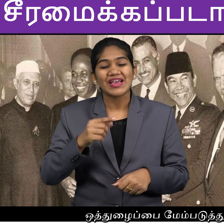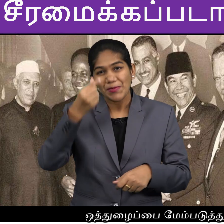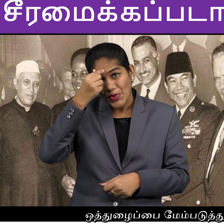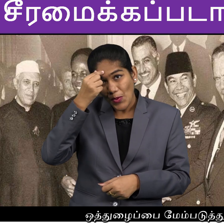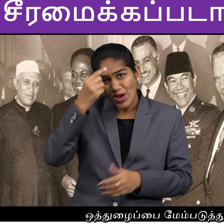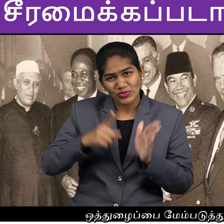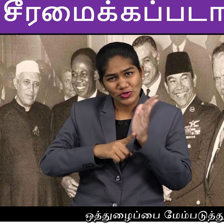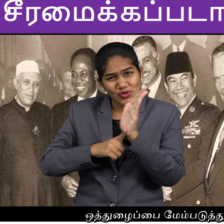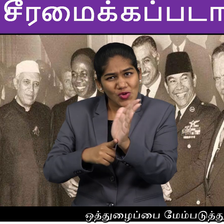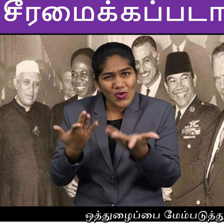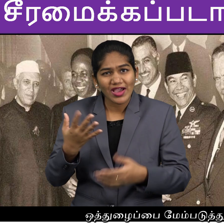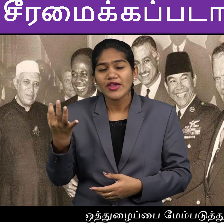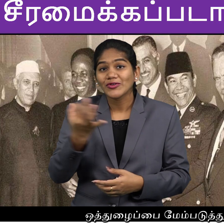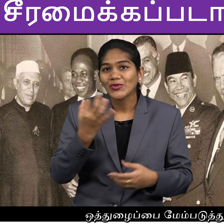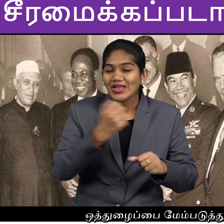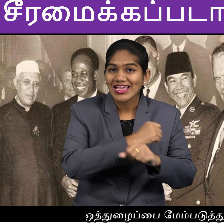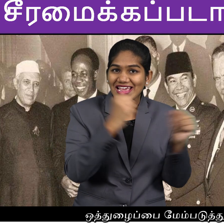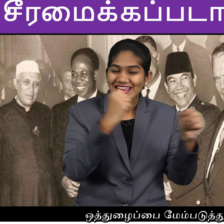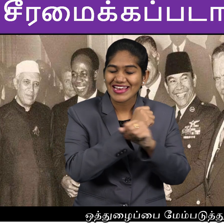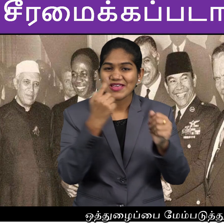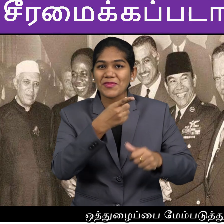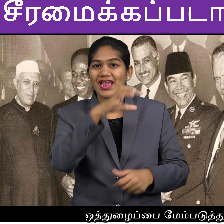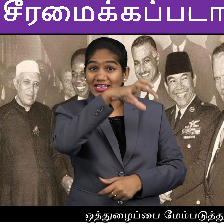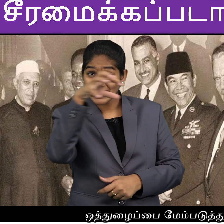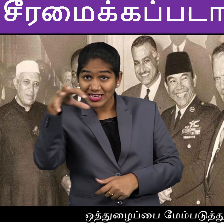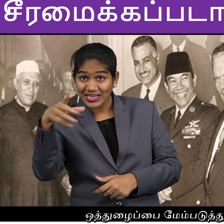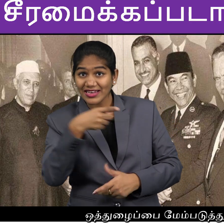ஒத்துழைப்பை மேம்படுத்துவதற்கும் உருவாக்கப்பட்டது.